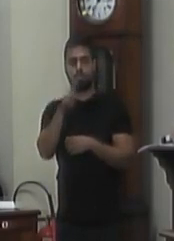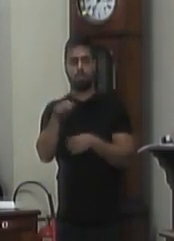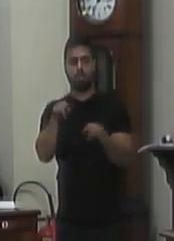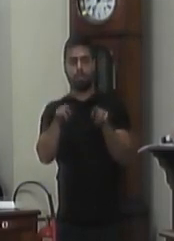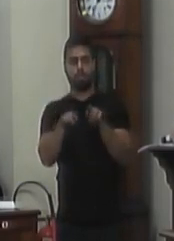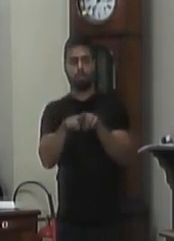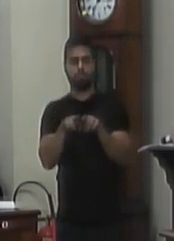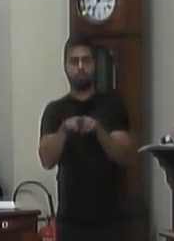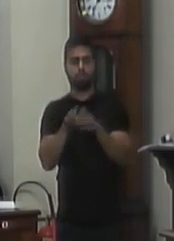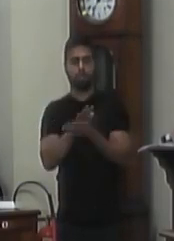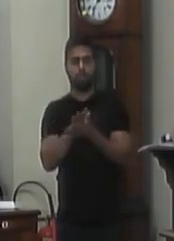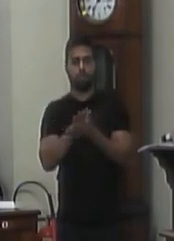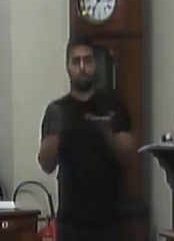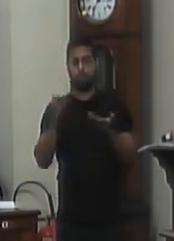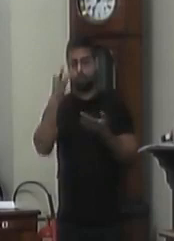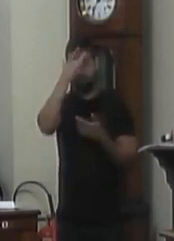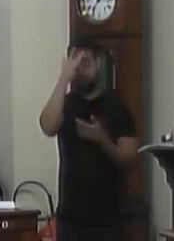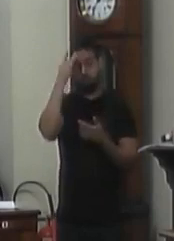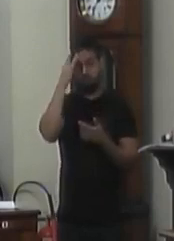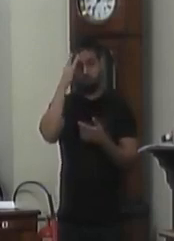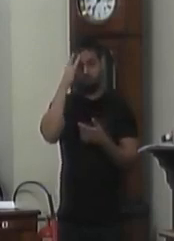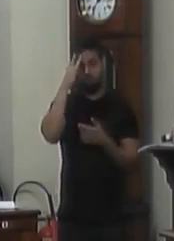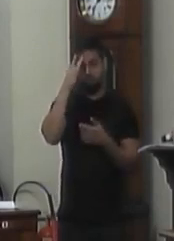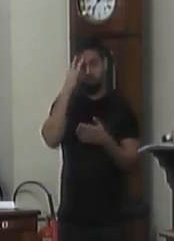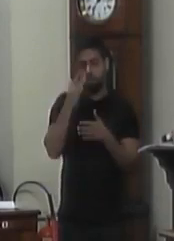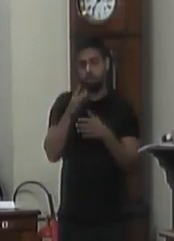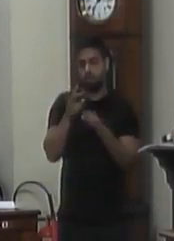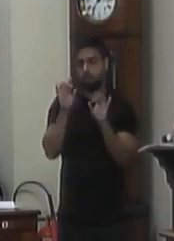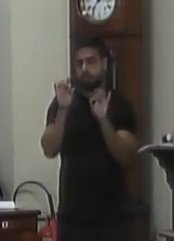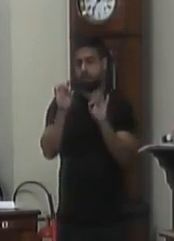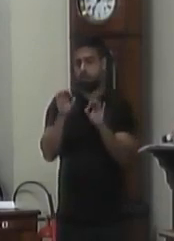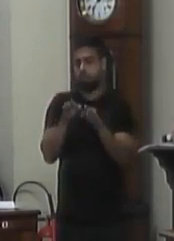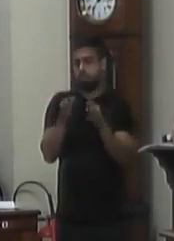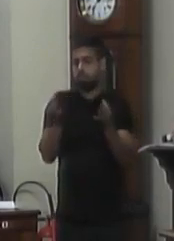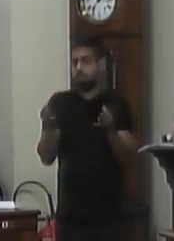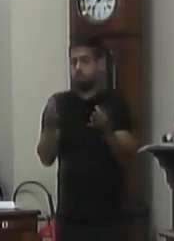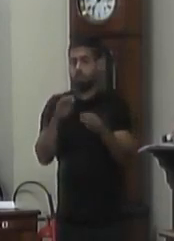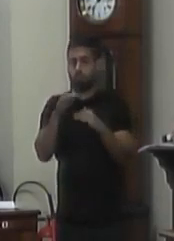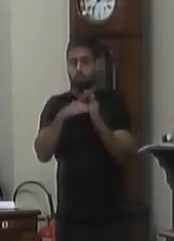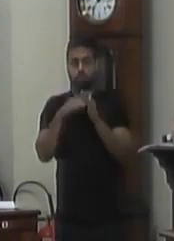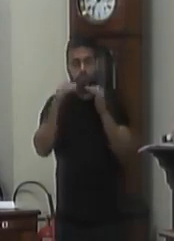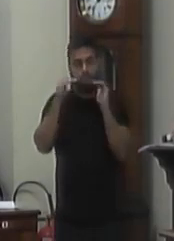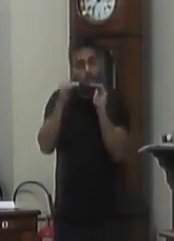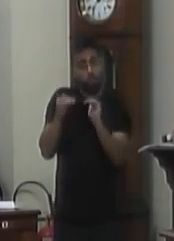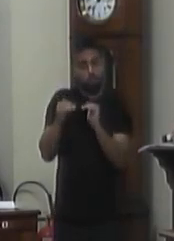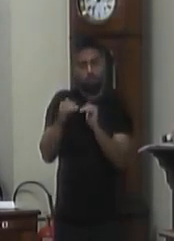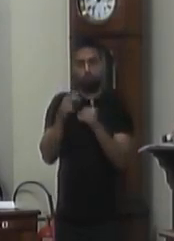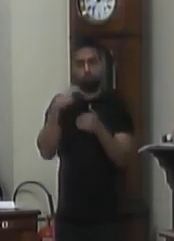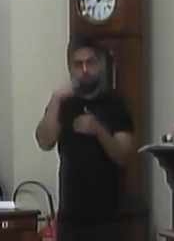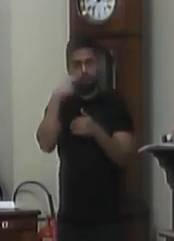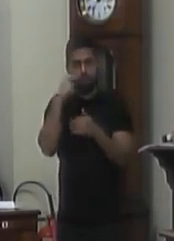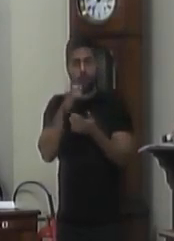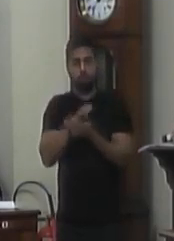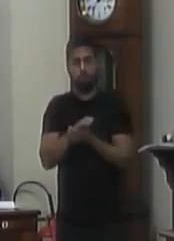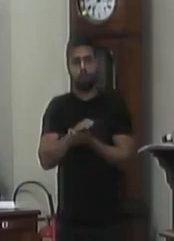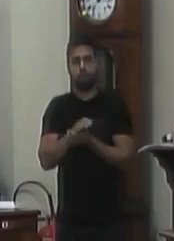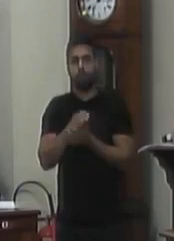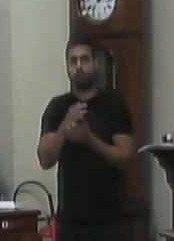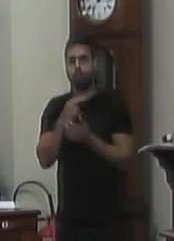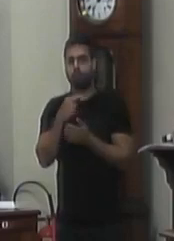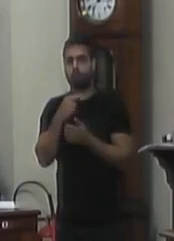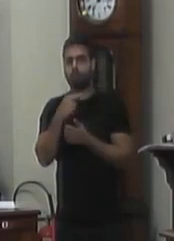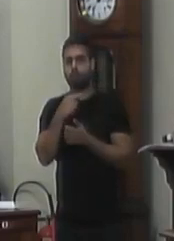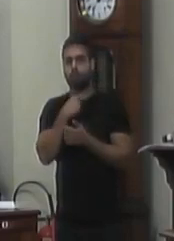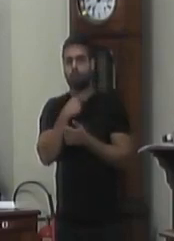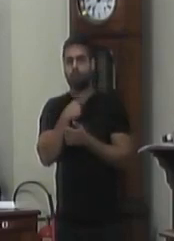Hoje, um cidadão humilde do município de Valença, com todo respeito, isso não é vergonha para ninguém, não pode entrar no